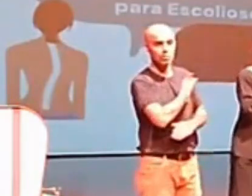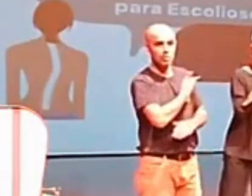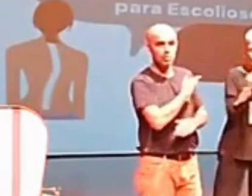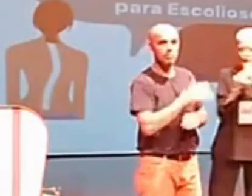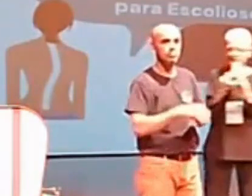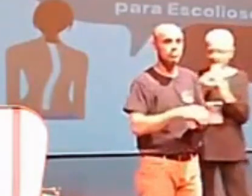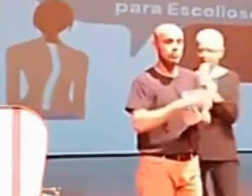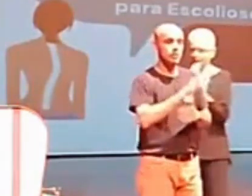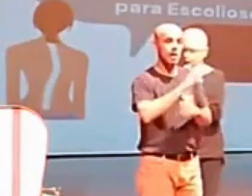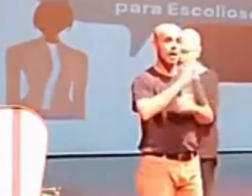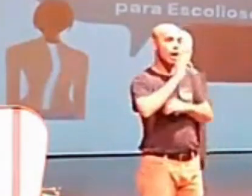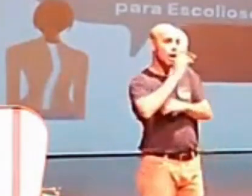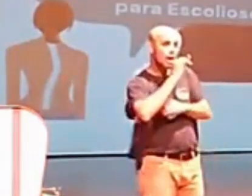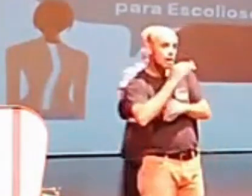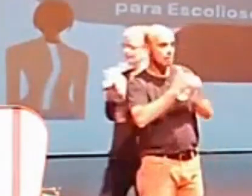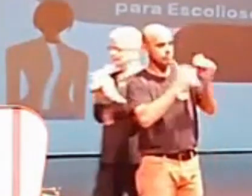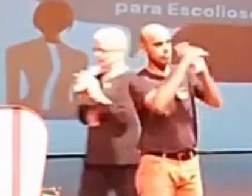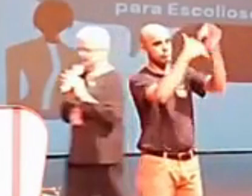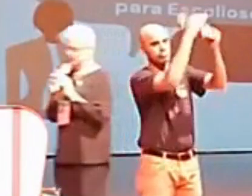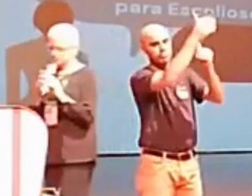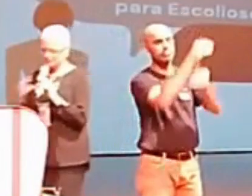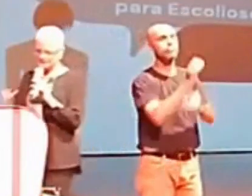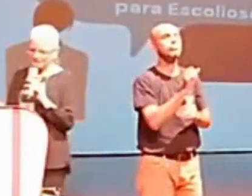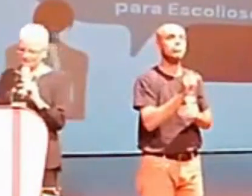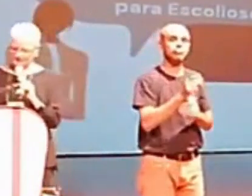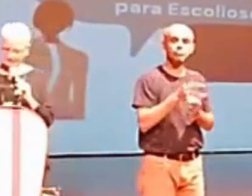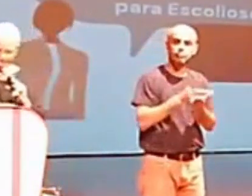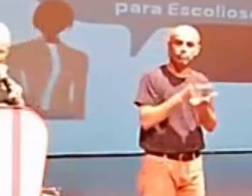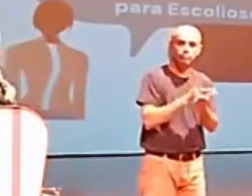a ciência evolui sempre muito e a gente